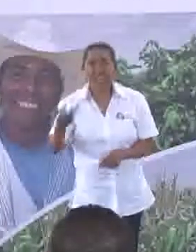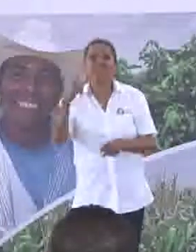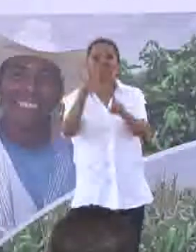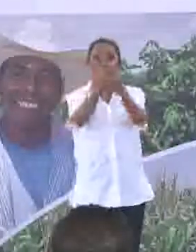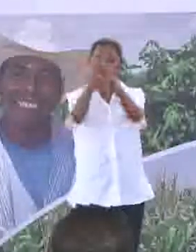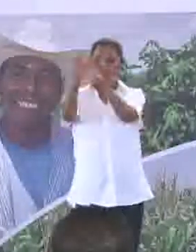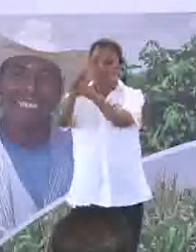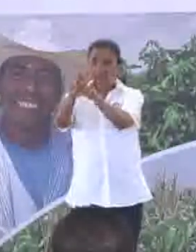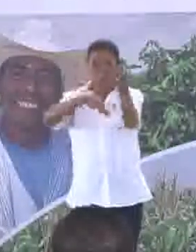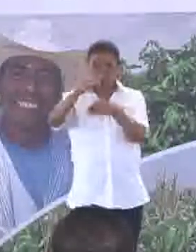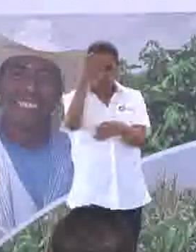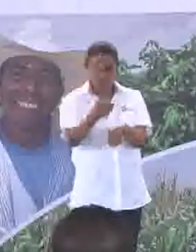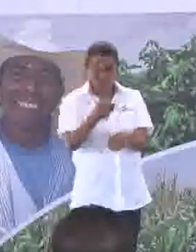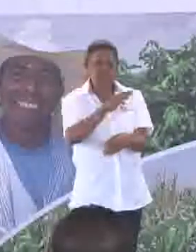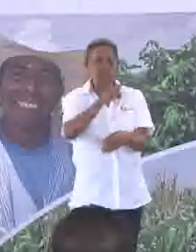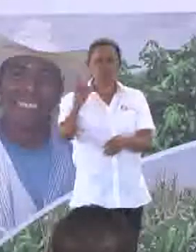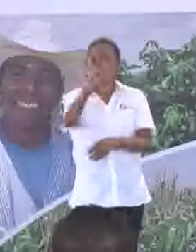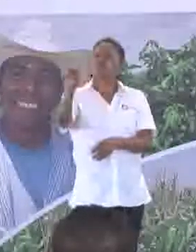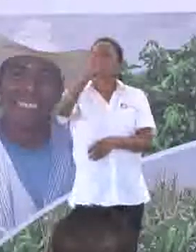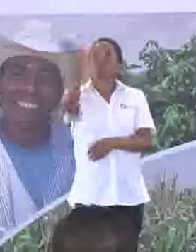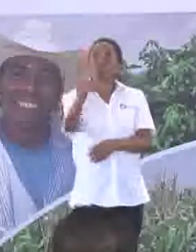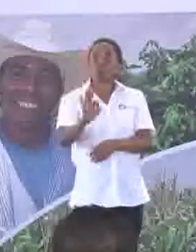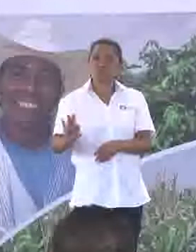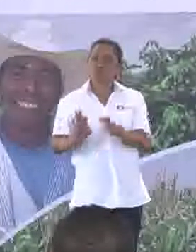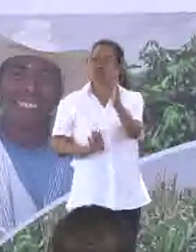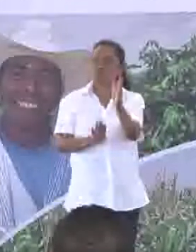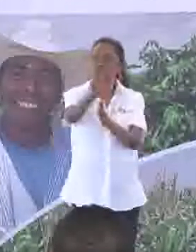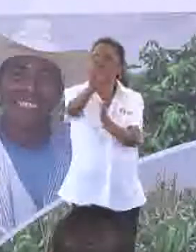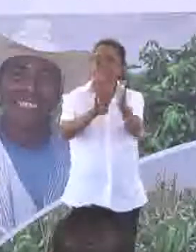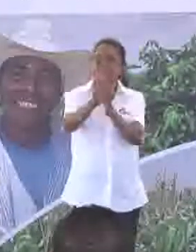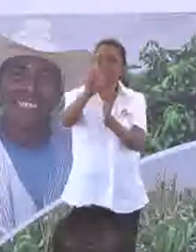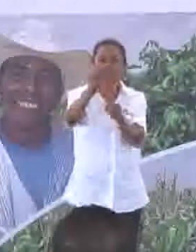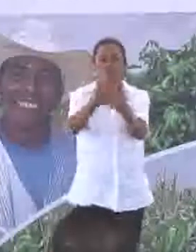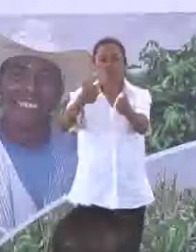esto, podemos ir al 100%, para adelante y no para atrás.